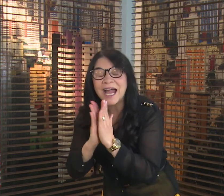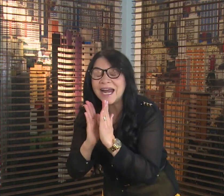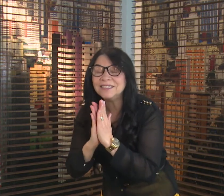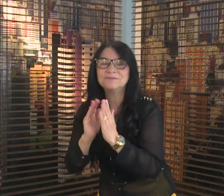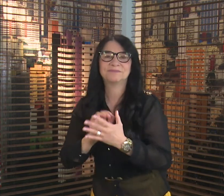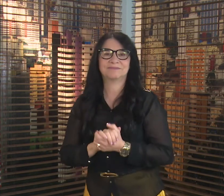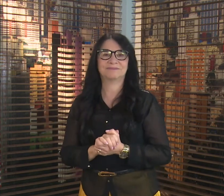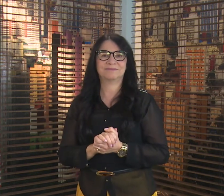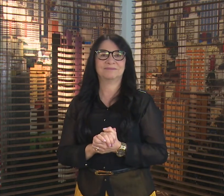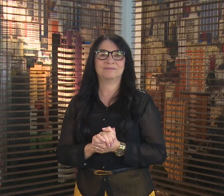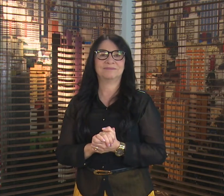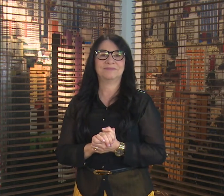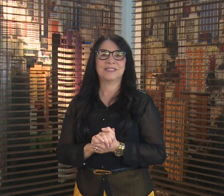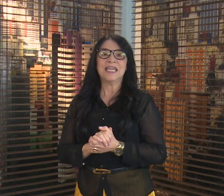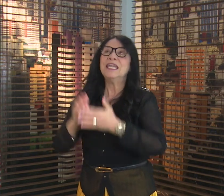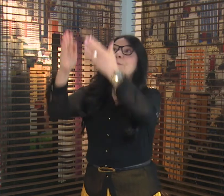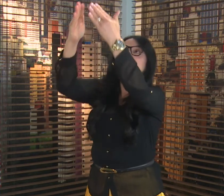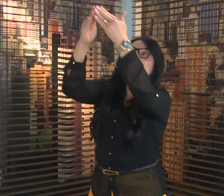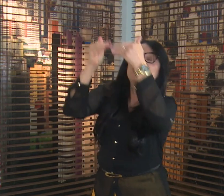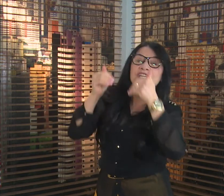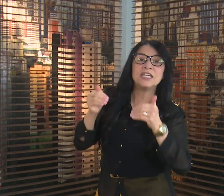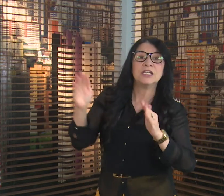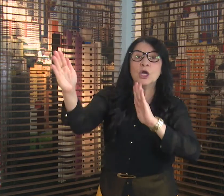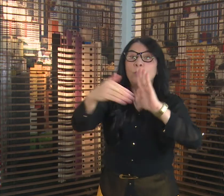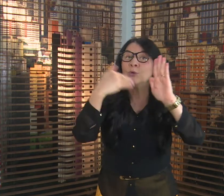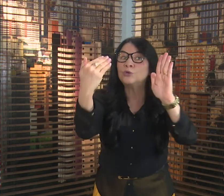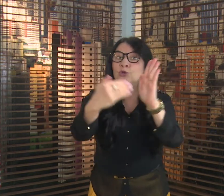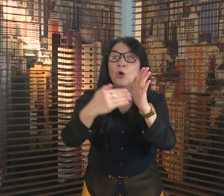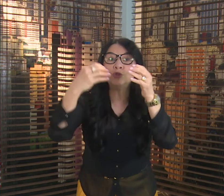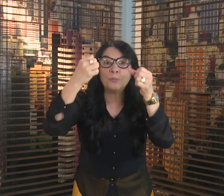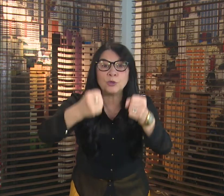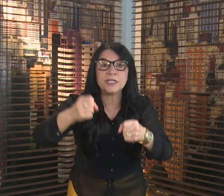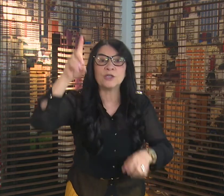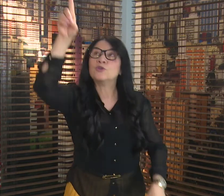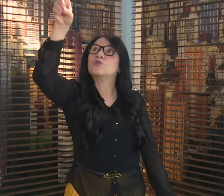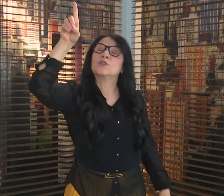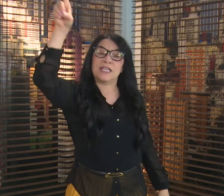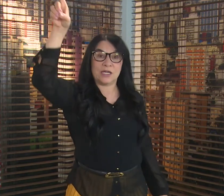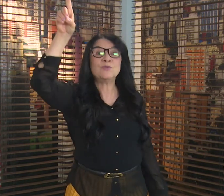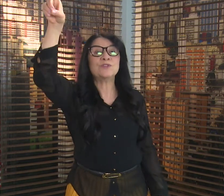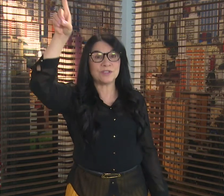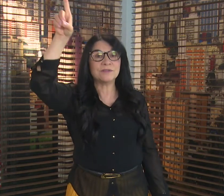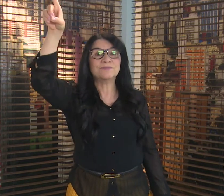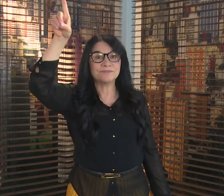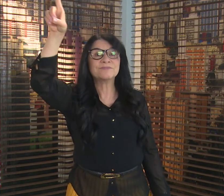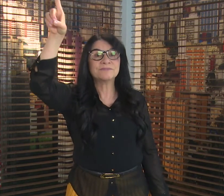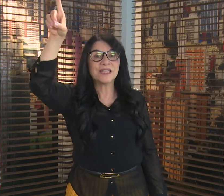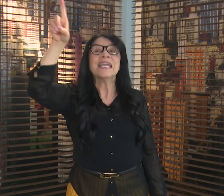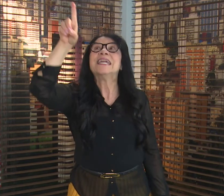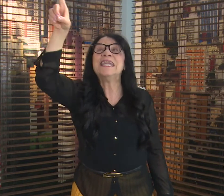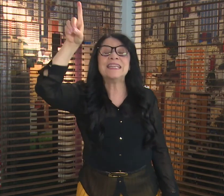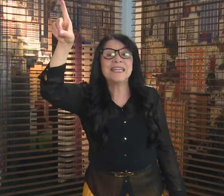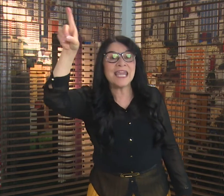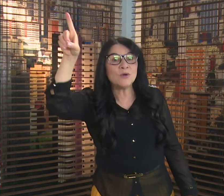orar e pedir para o Todo-Poderoso Deus, e